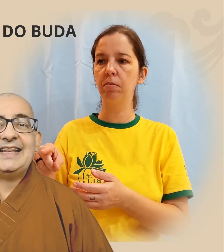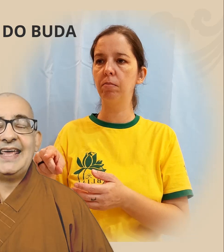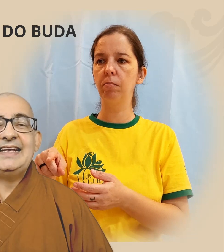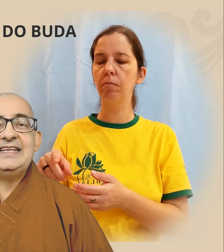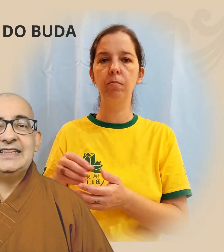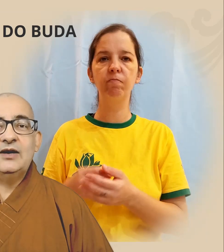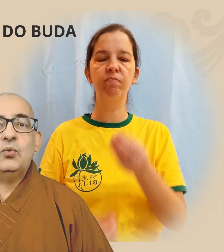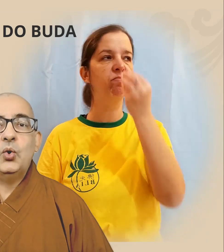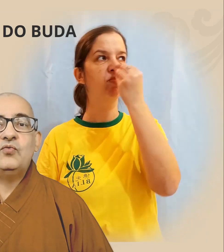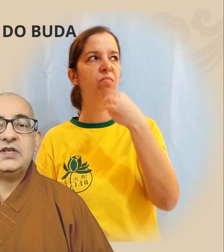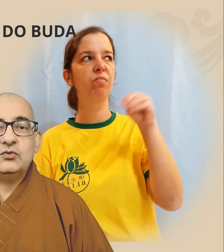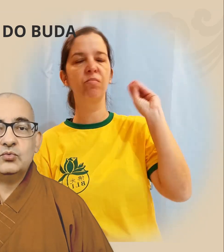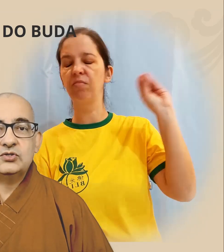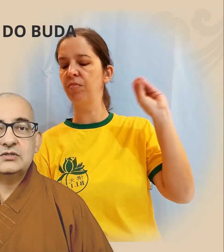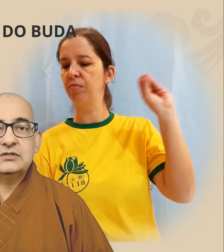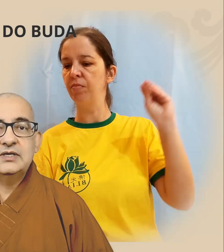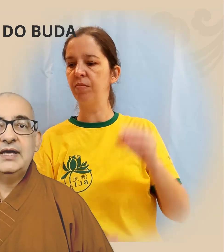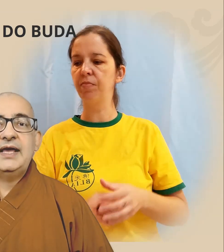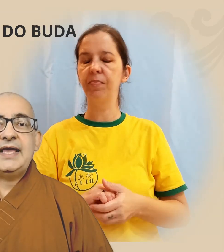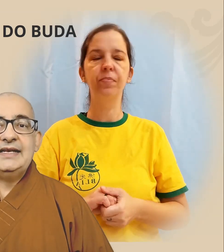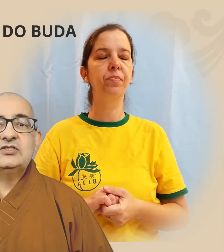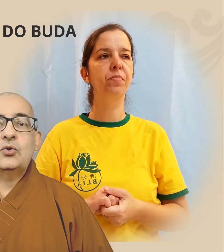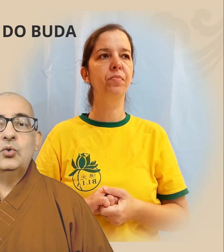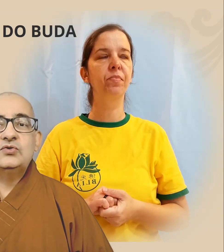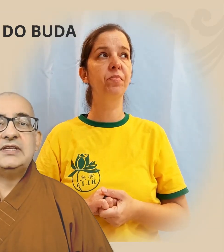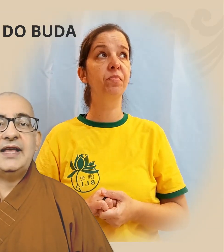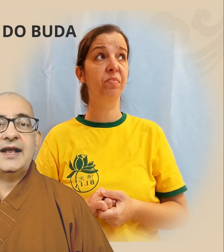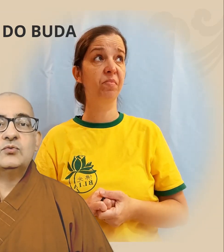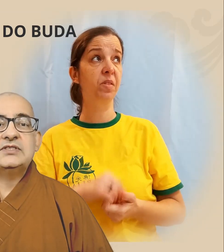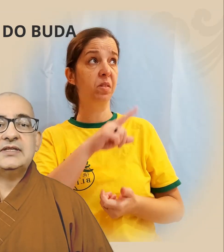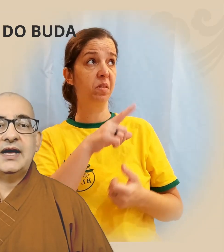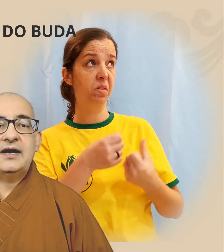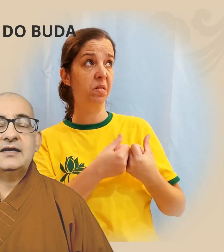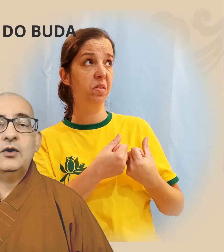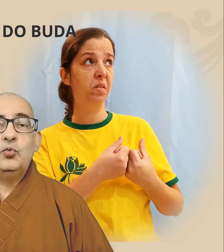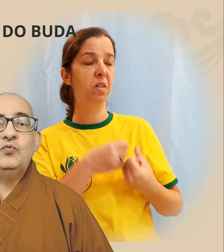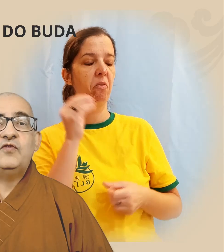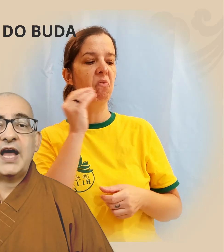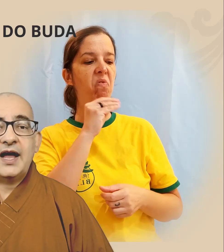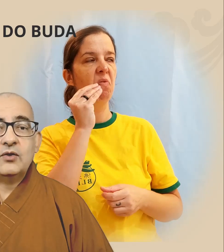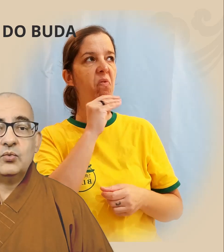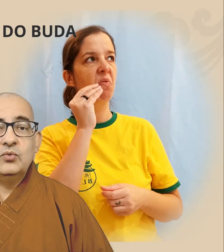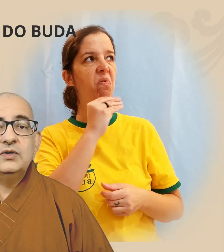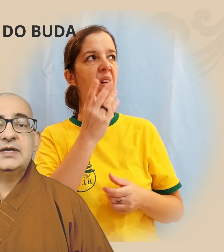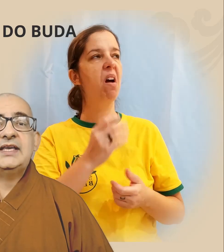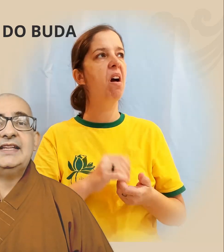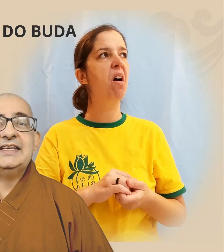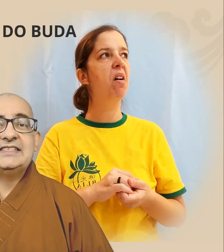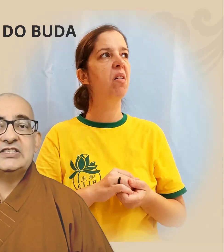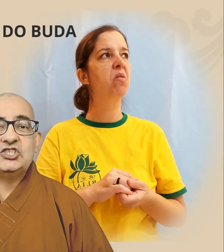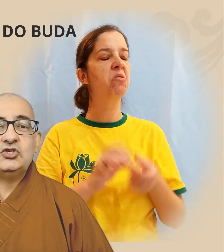eles nem lhe dão ouvidos. Eles consideram Siddhartha um fraco